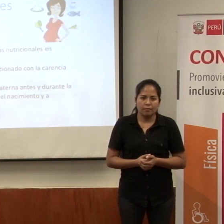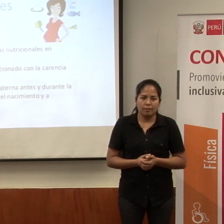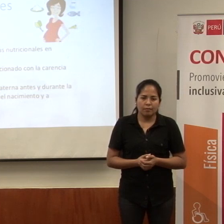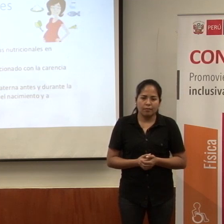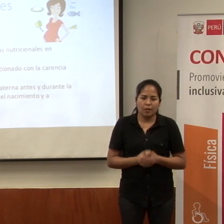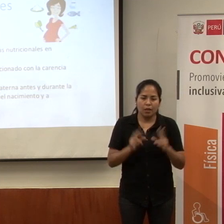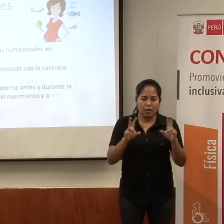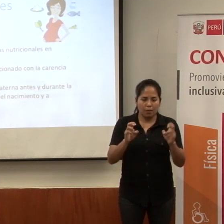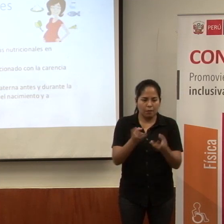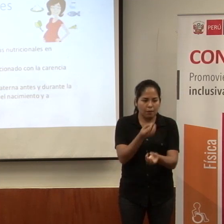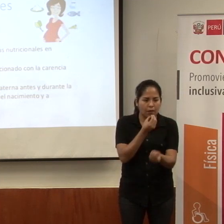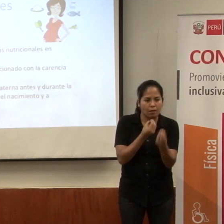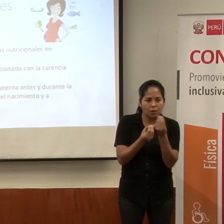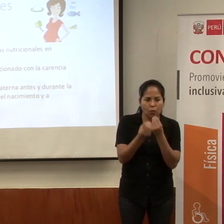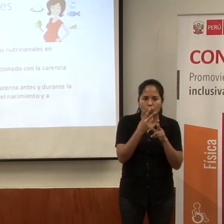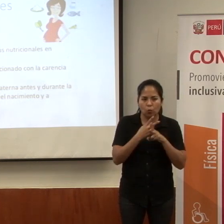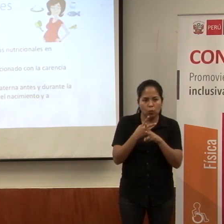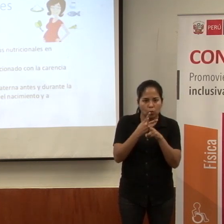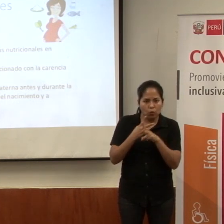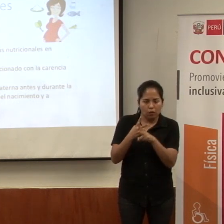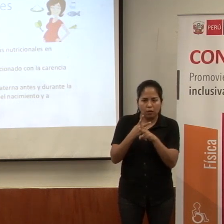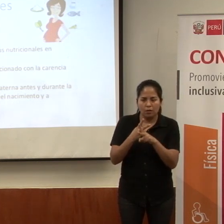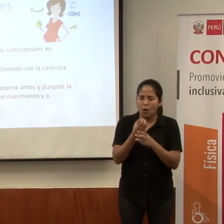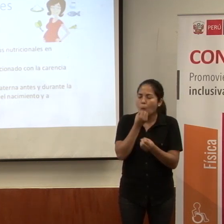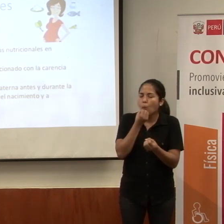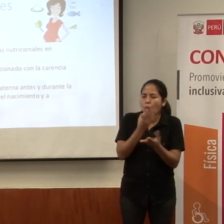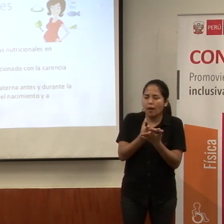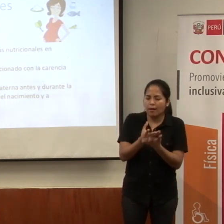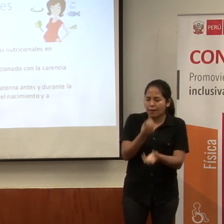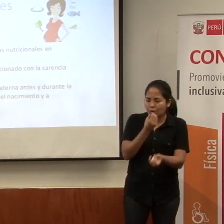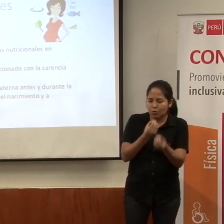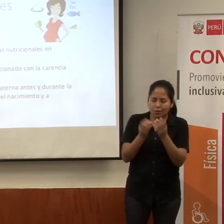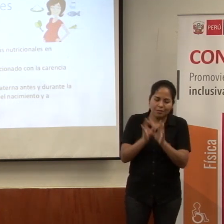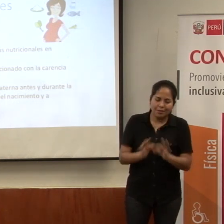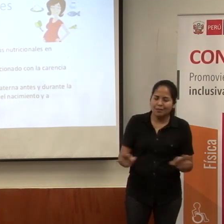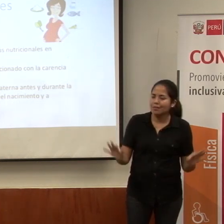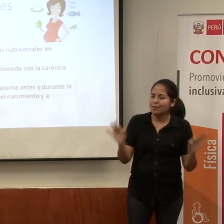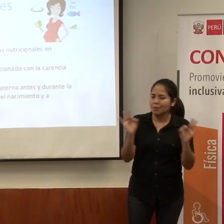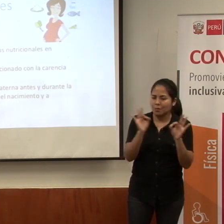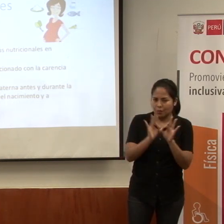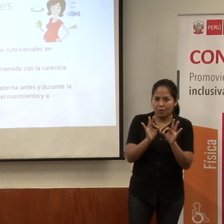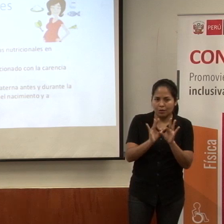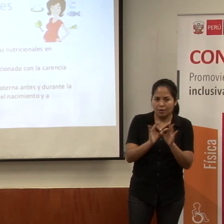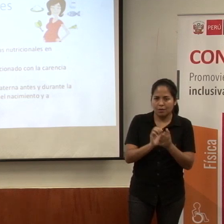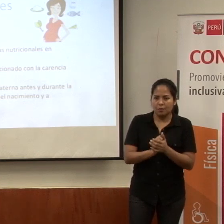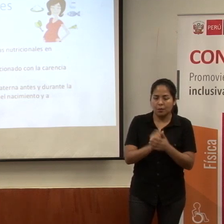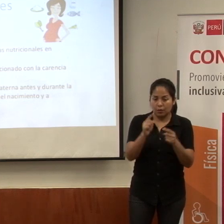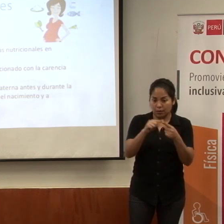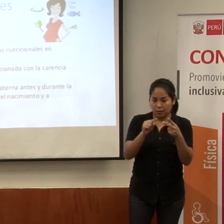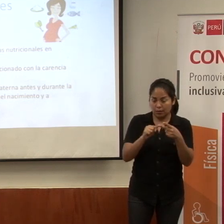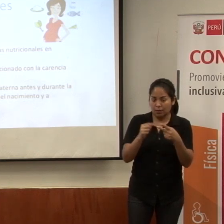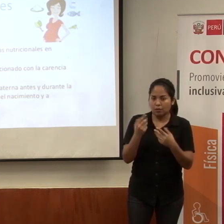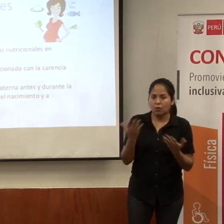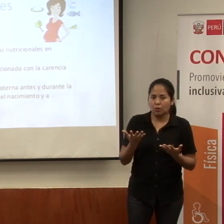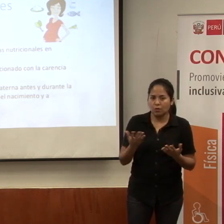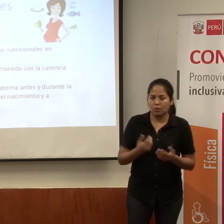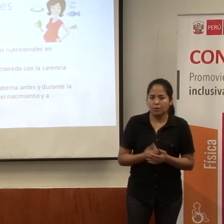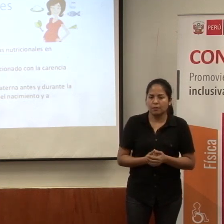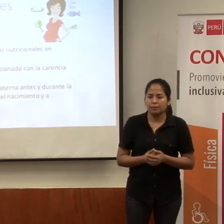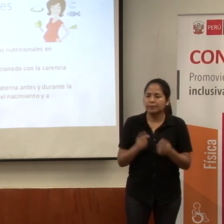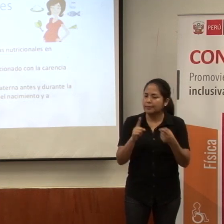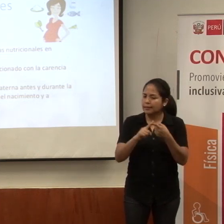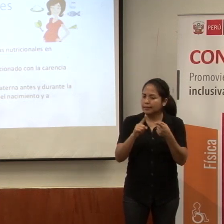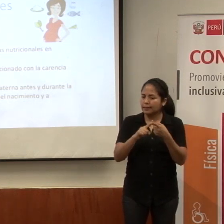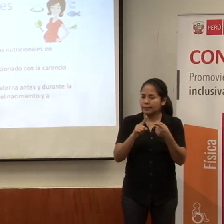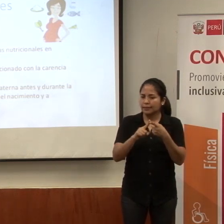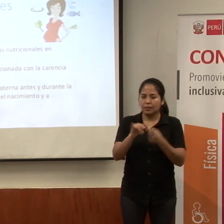los temas nutricionales. Una buena nutrición es fundamental, pero yo quiero hablar de dos cosas fundamentales, ¿no es cierto? El consumo